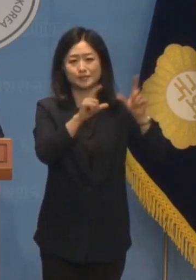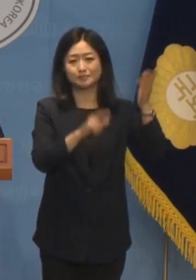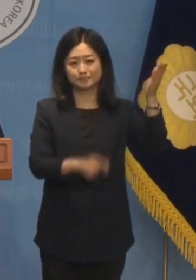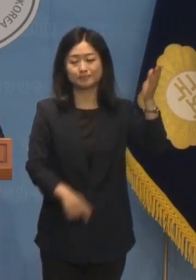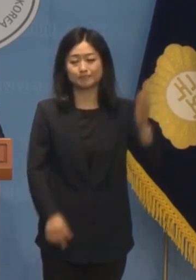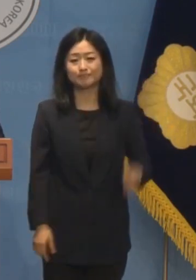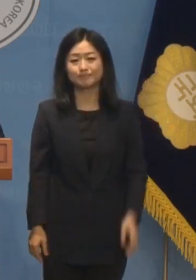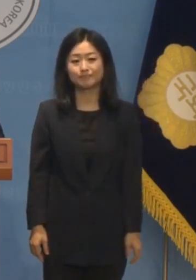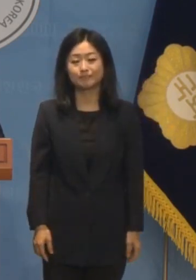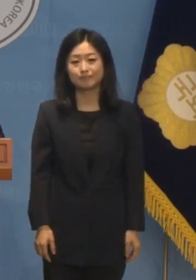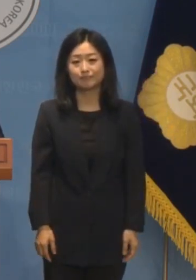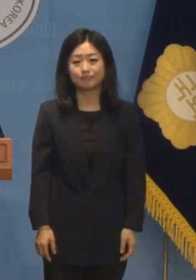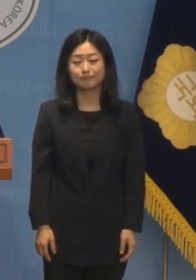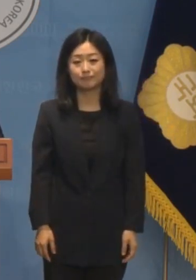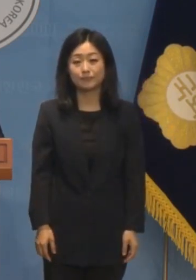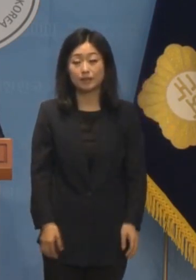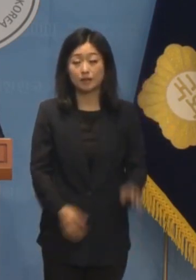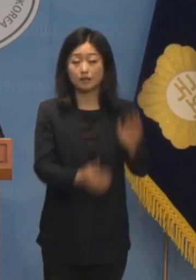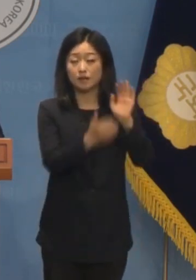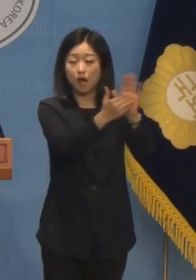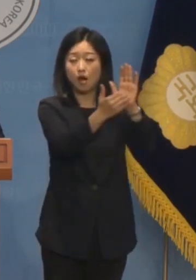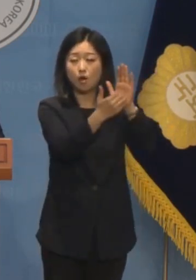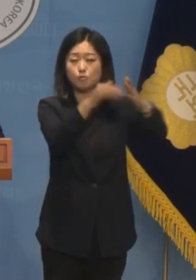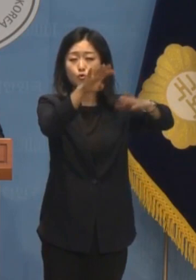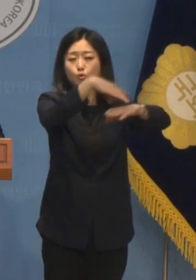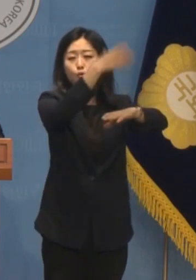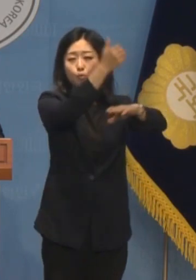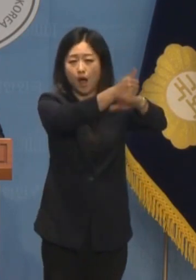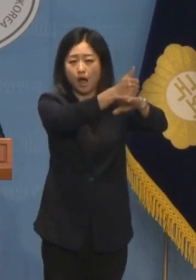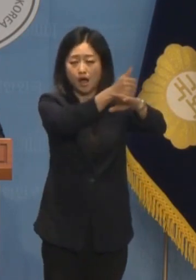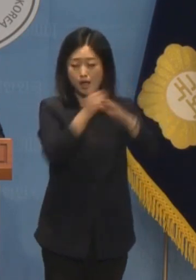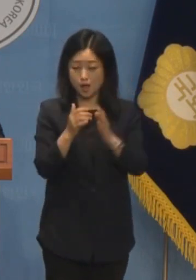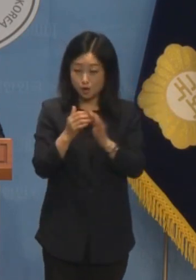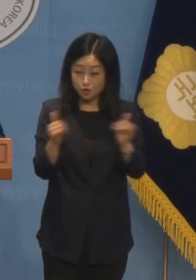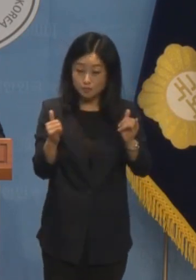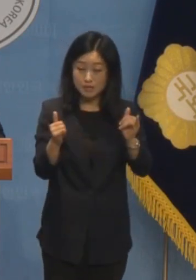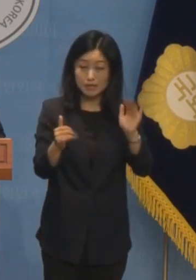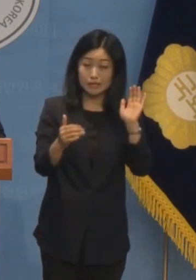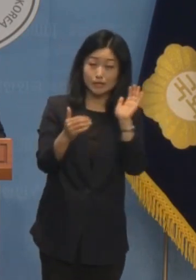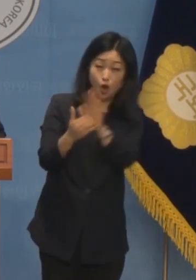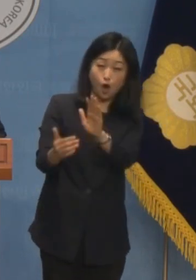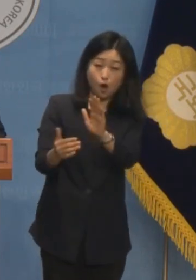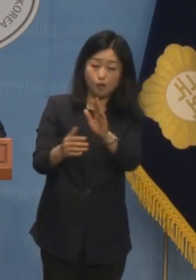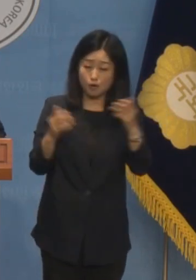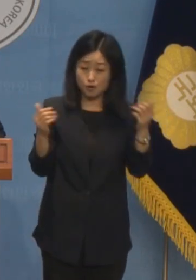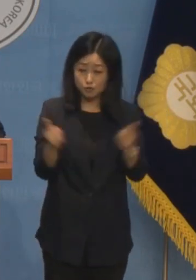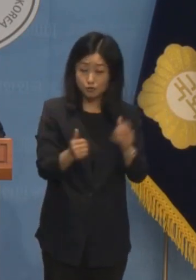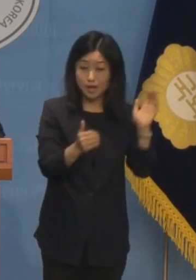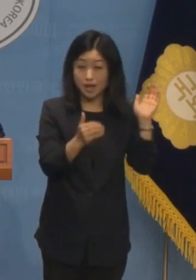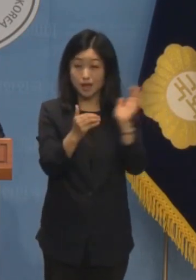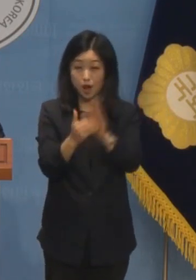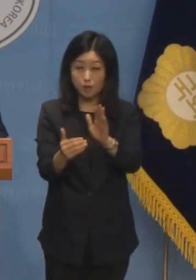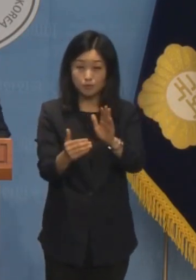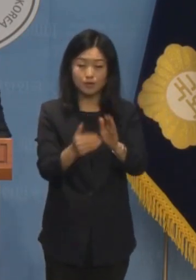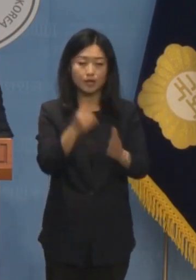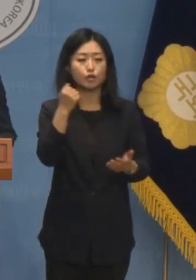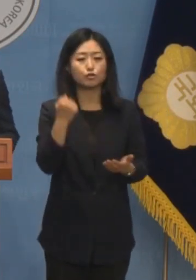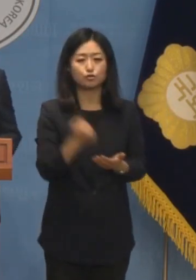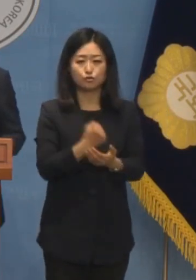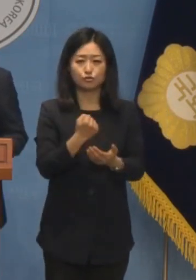발로입니다. 거부왕 대통령의 국민 거부, 국회 거부에 깊은 유감을 표합니다.